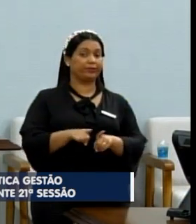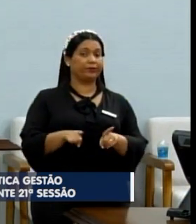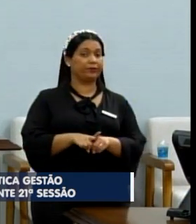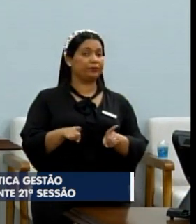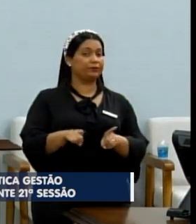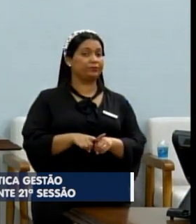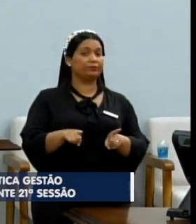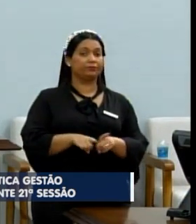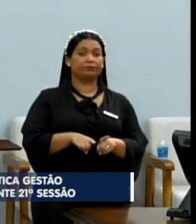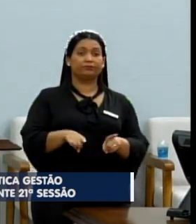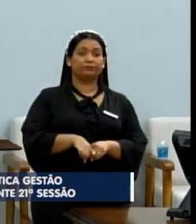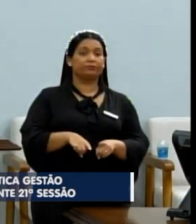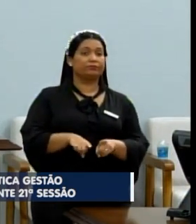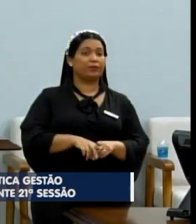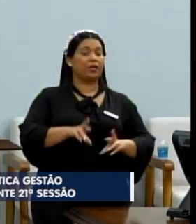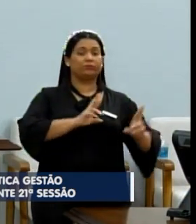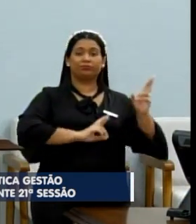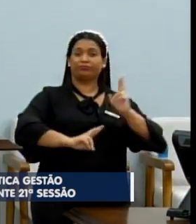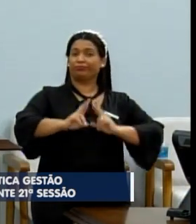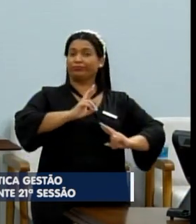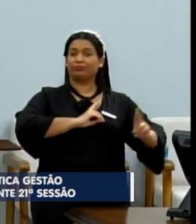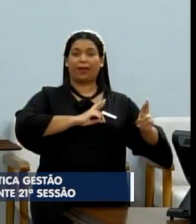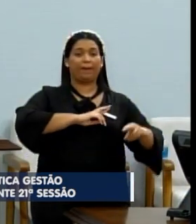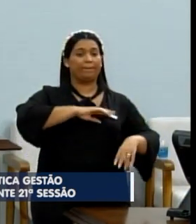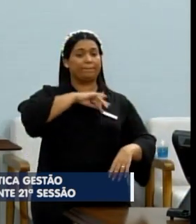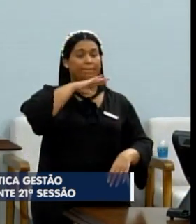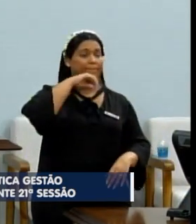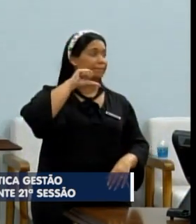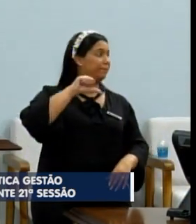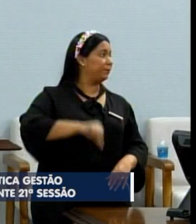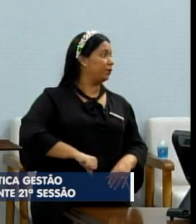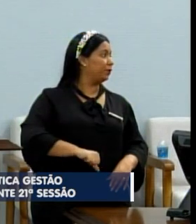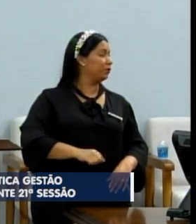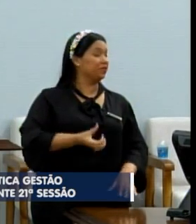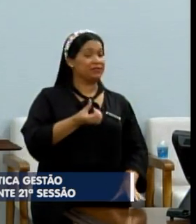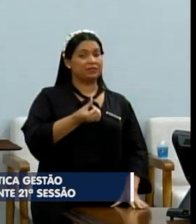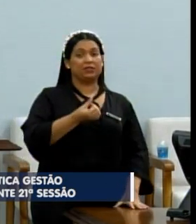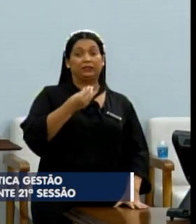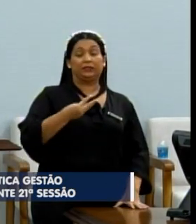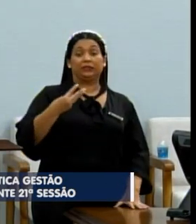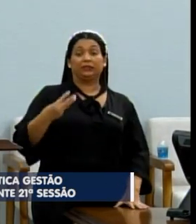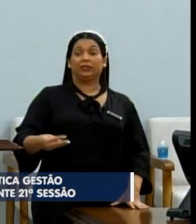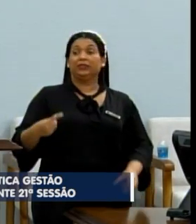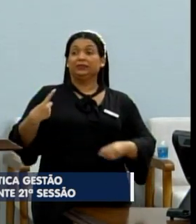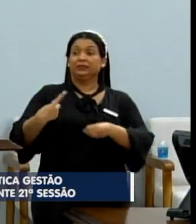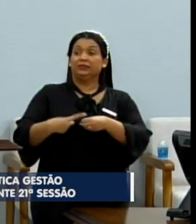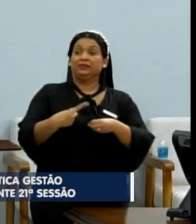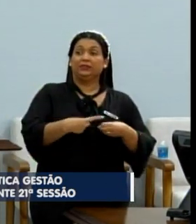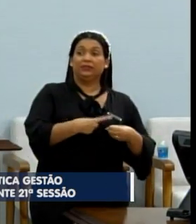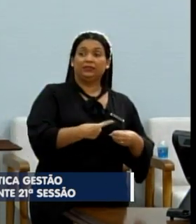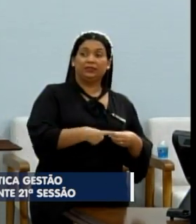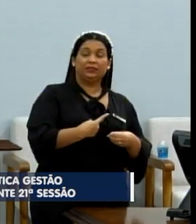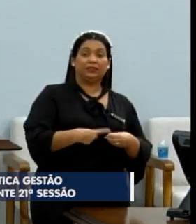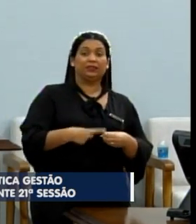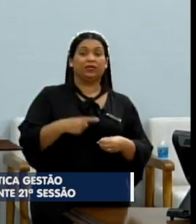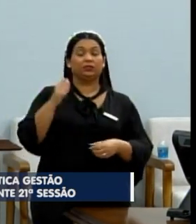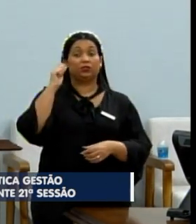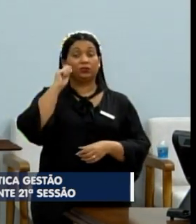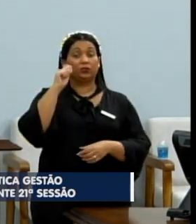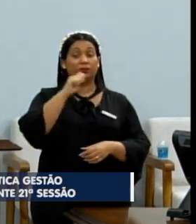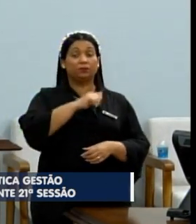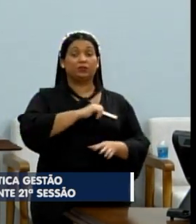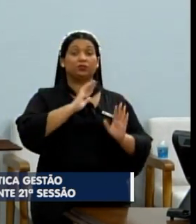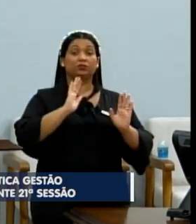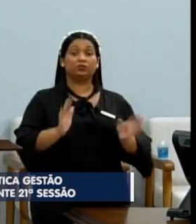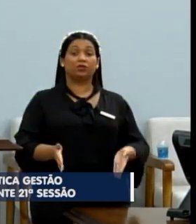piores resultados de São Paulo entre os 633 municípios e o preto já ocupou